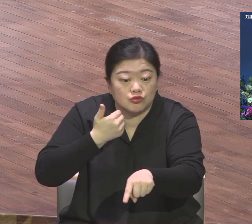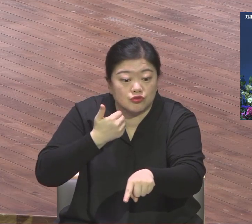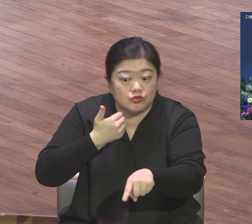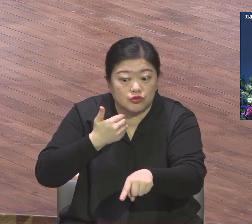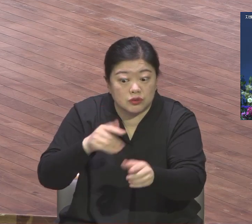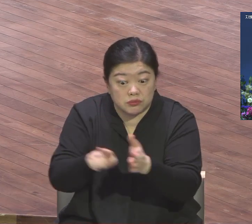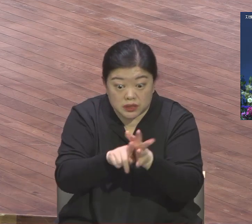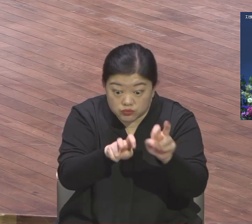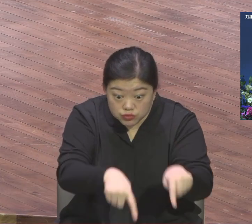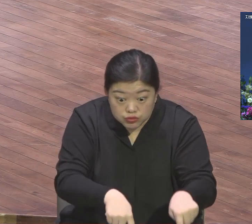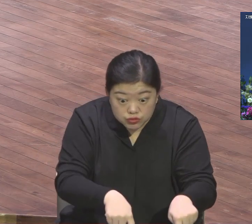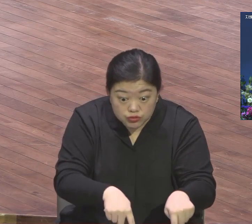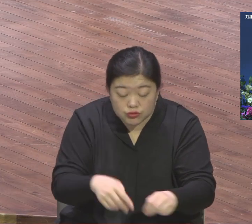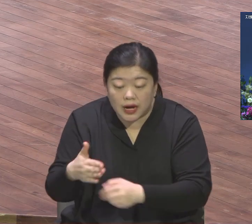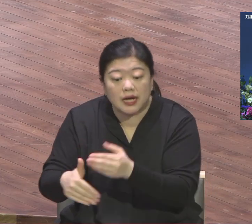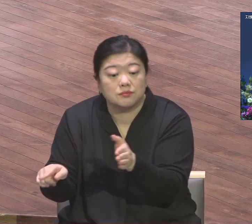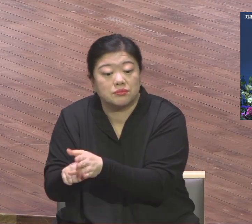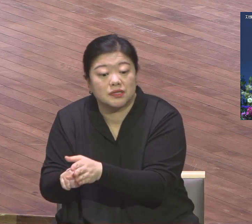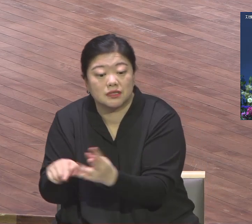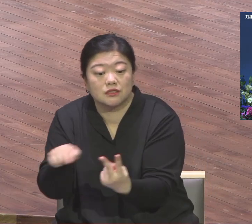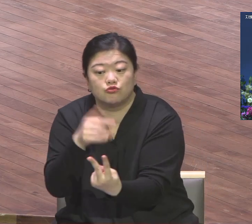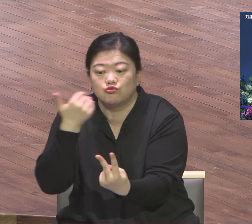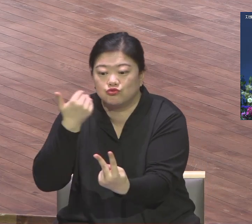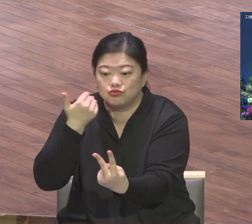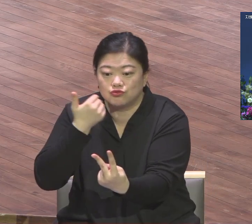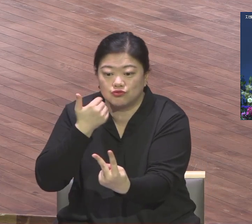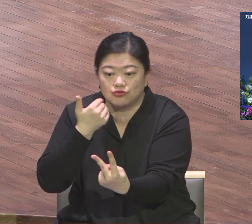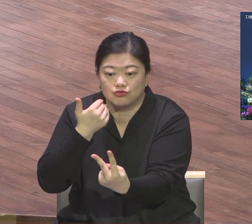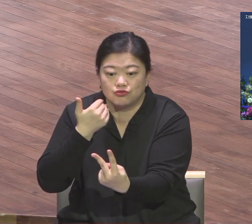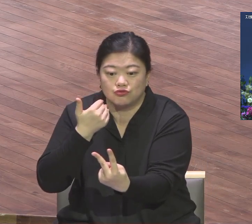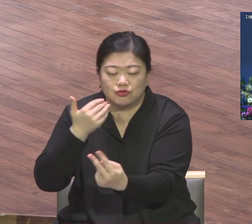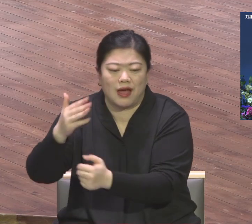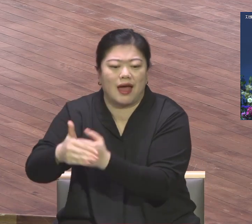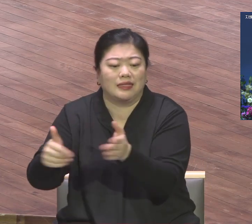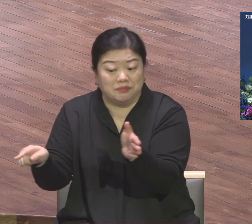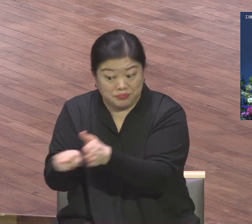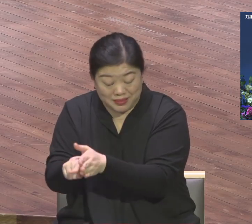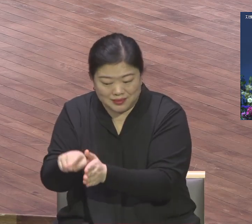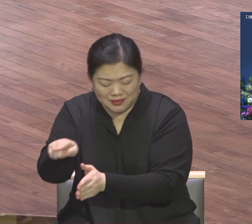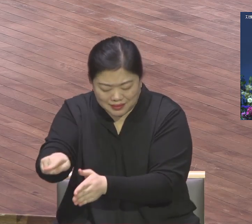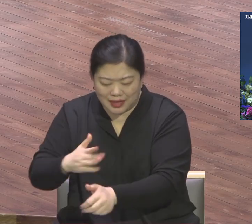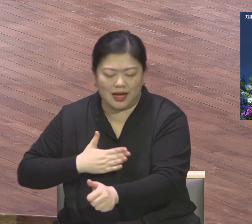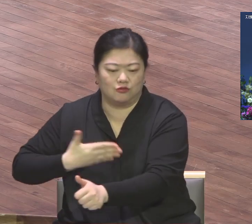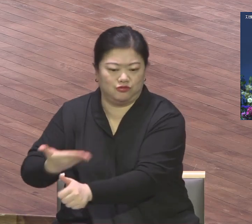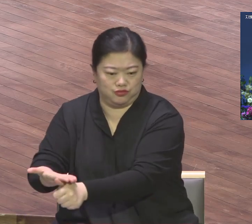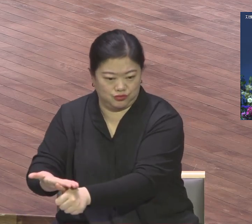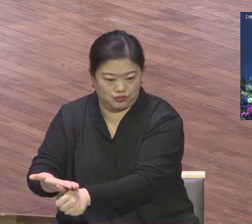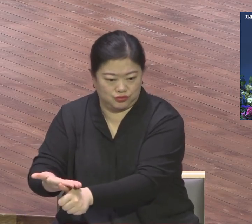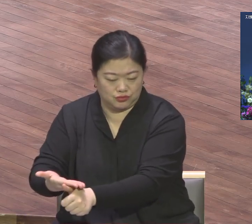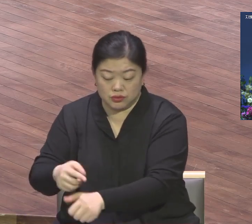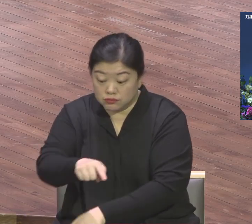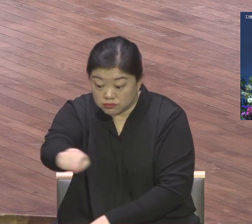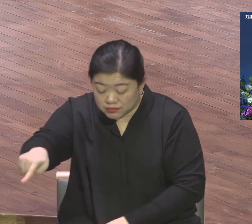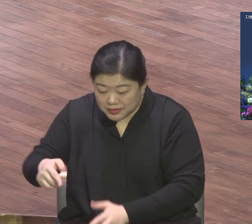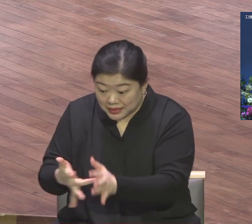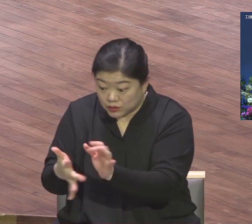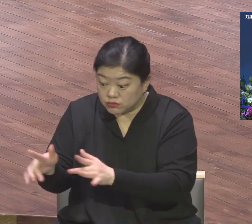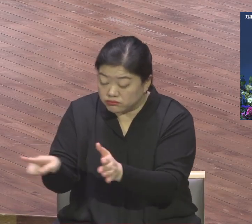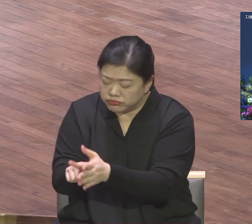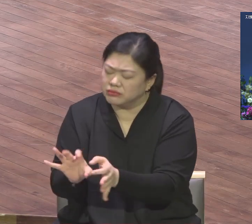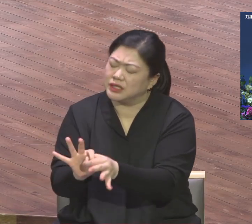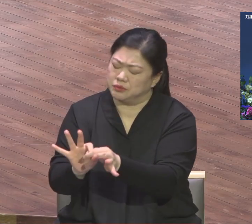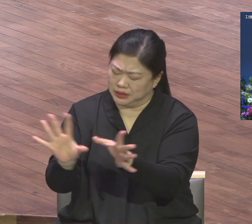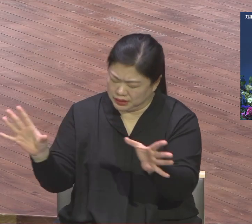하나님의 자녀에게 주신 말씀이에요. 그렇기 때문에 신앙생활을 하는 데 있어서 각종 문제와 사건,